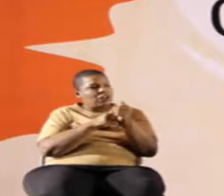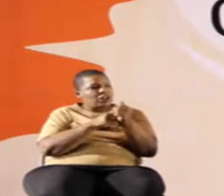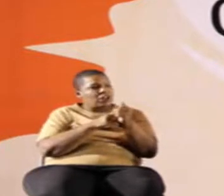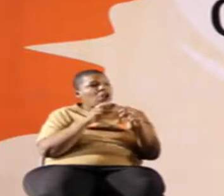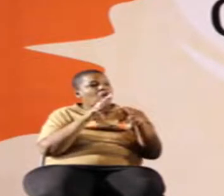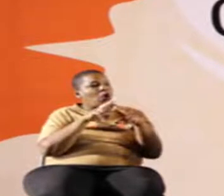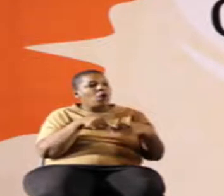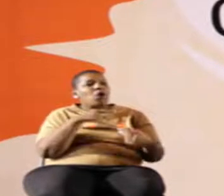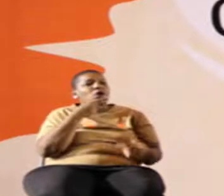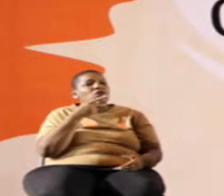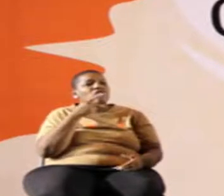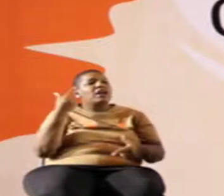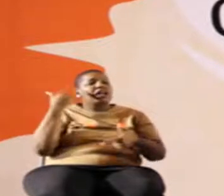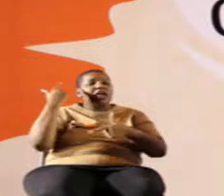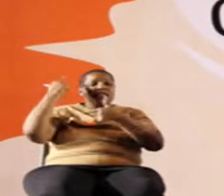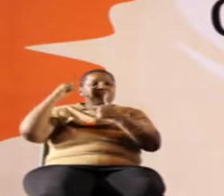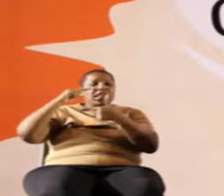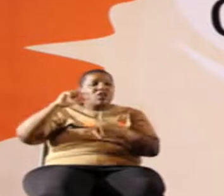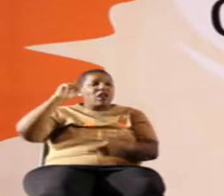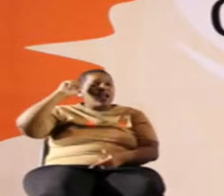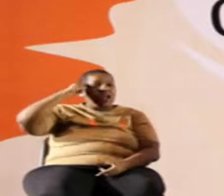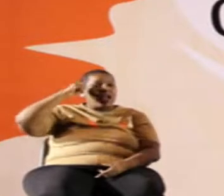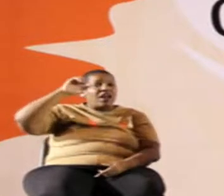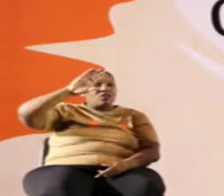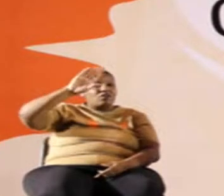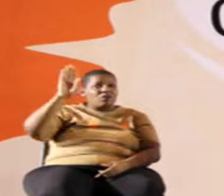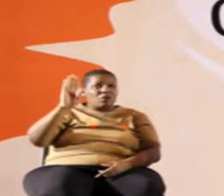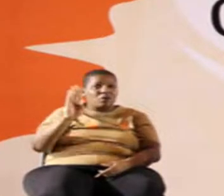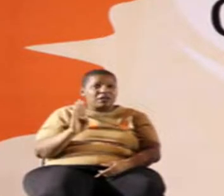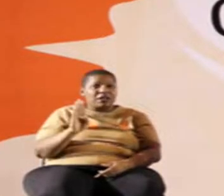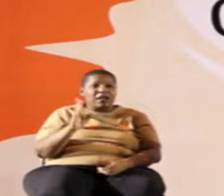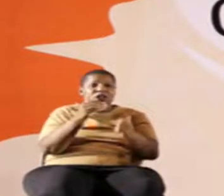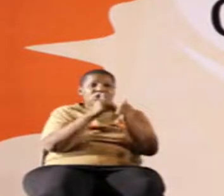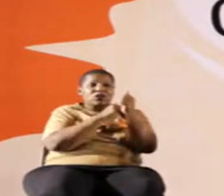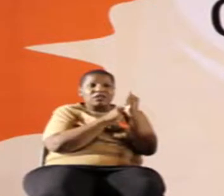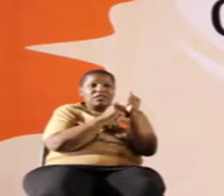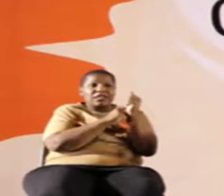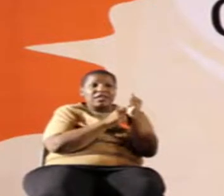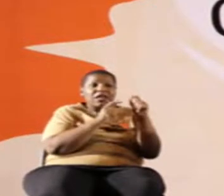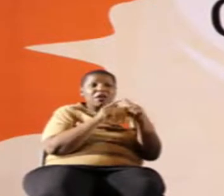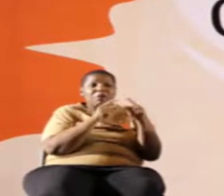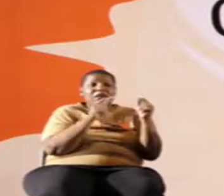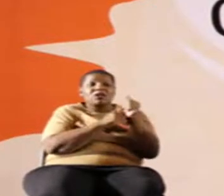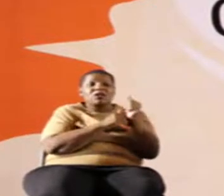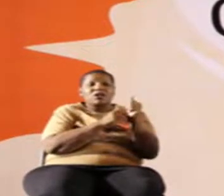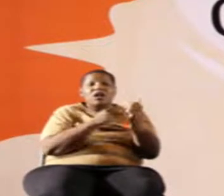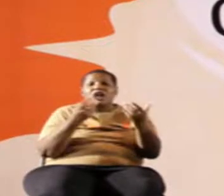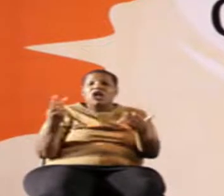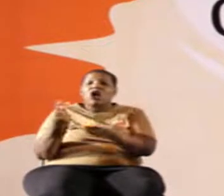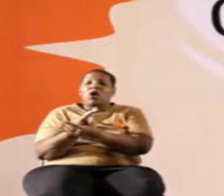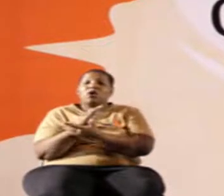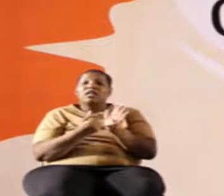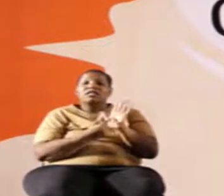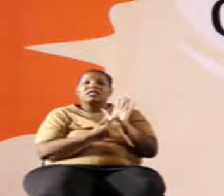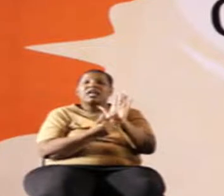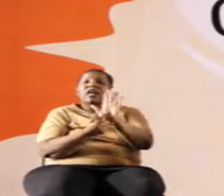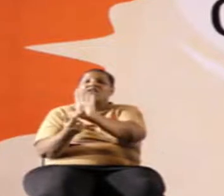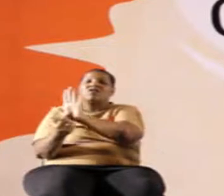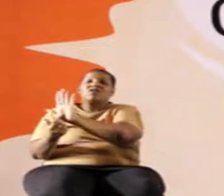Sodré diz que na tradição afro-brasileira é tudo um segredo, mas é um segredo que acontece na frente de todo